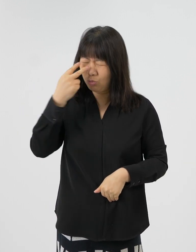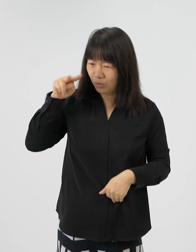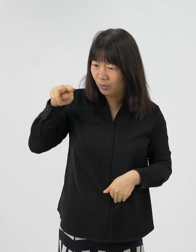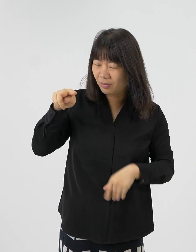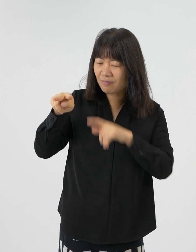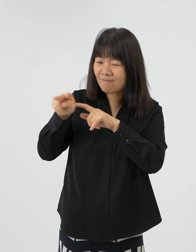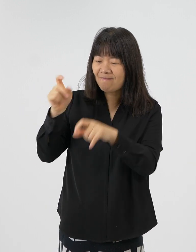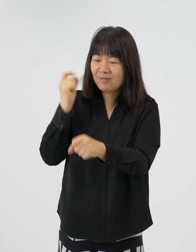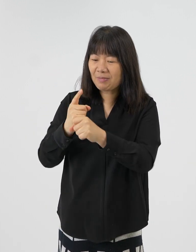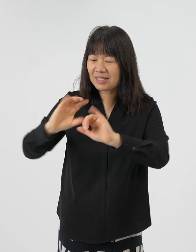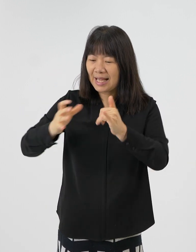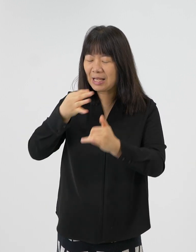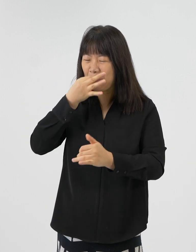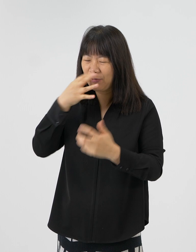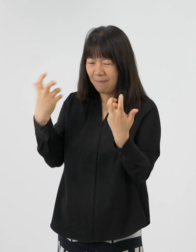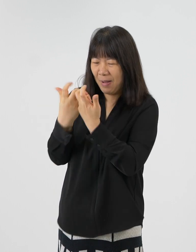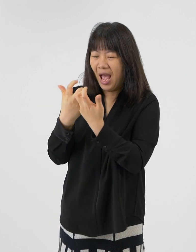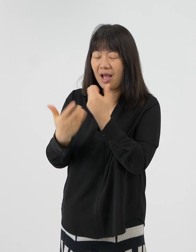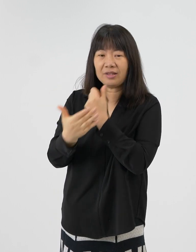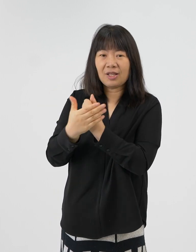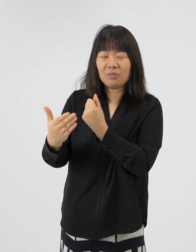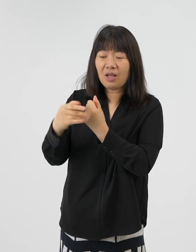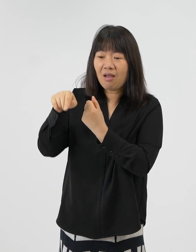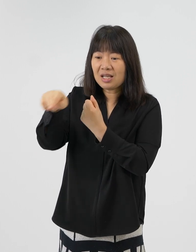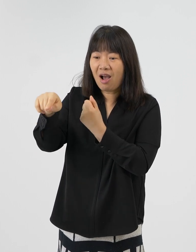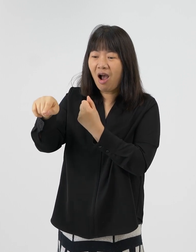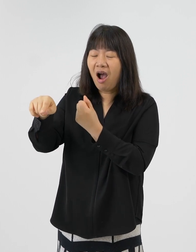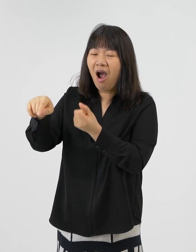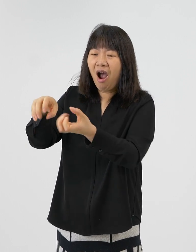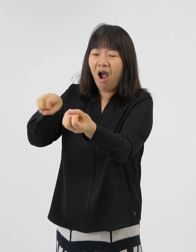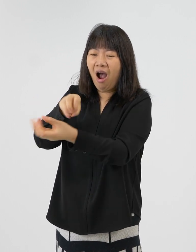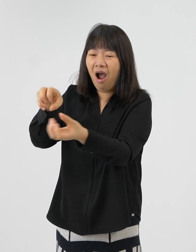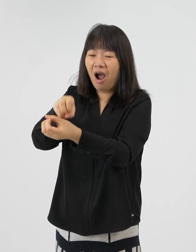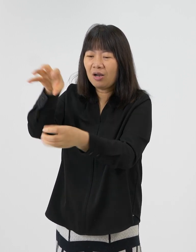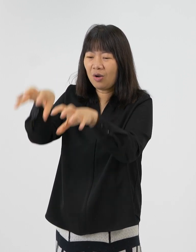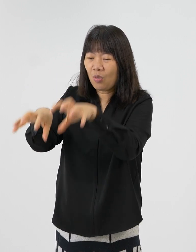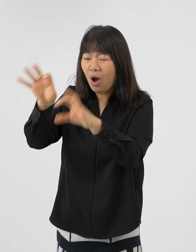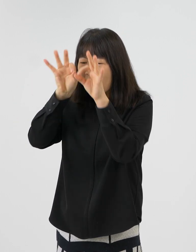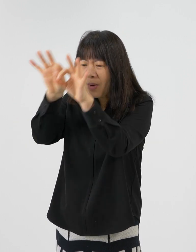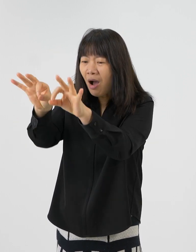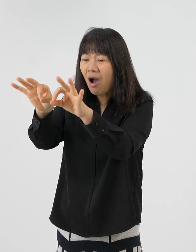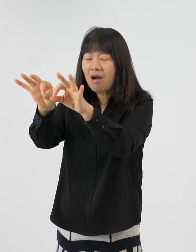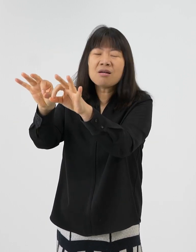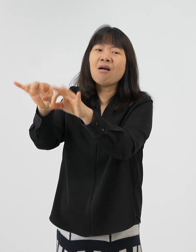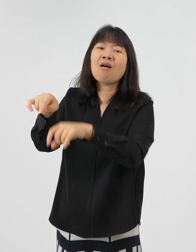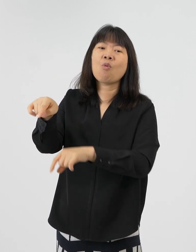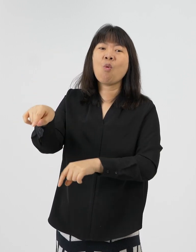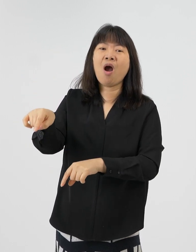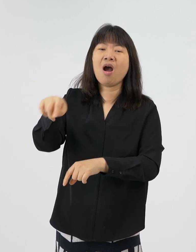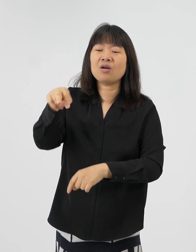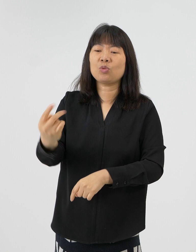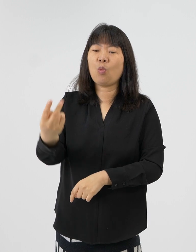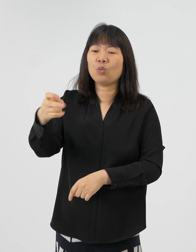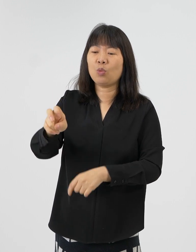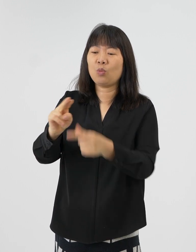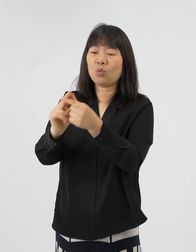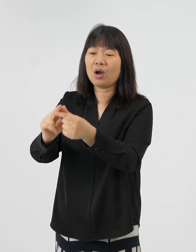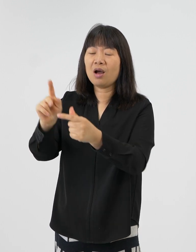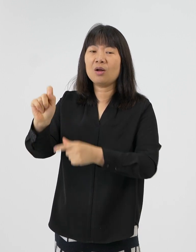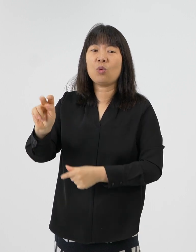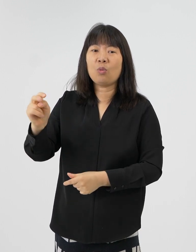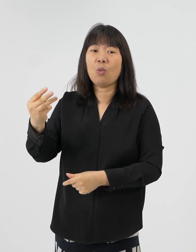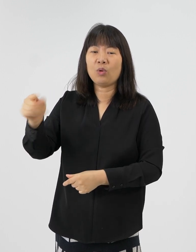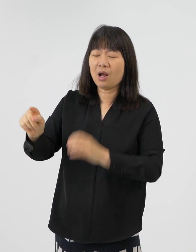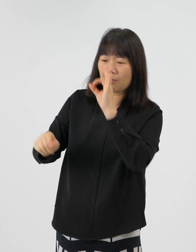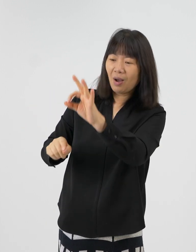거예요. 그래서 소돔과 고모라의 그 환락의 도성을 딱 보니까 이야 여기 뭘